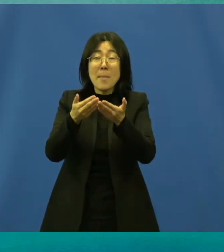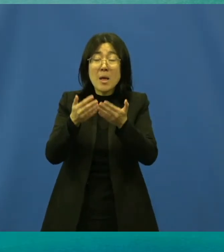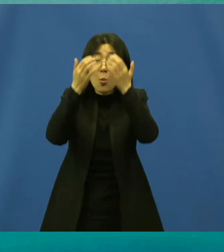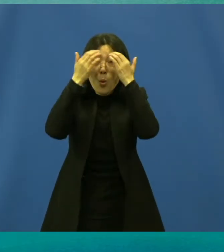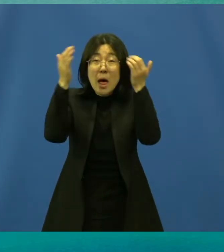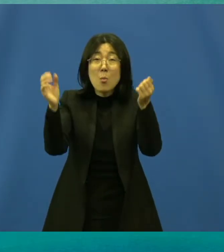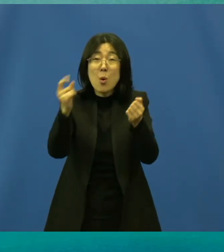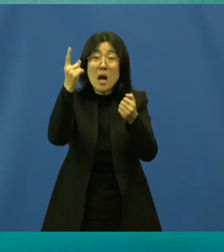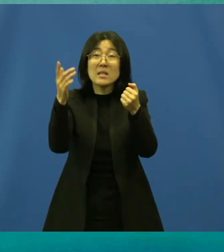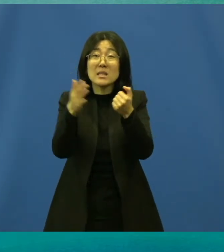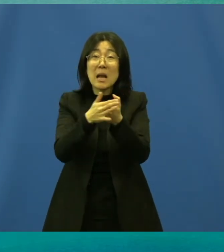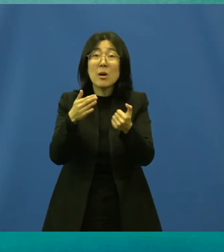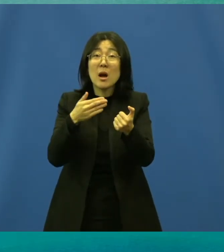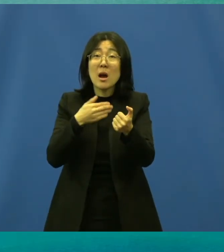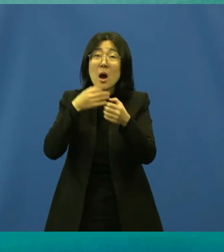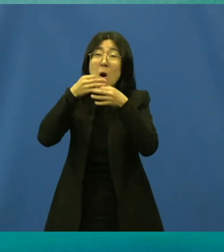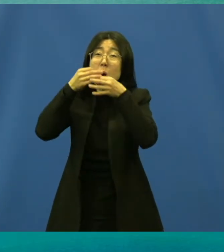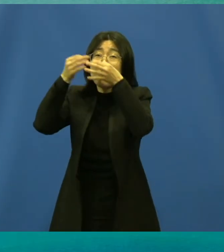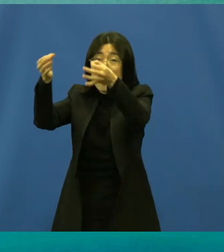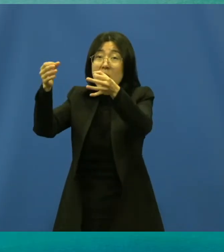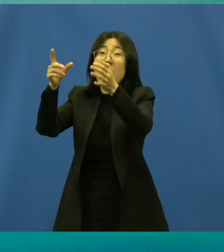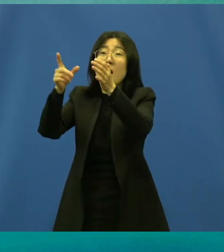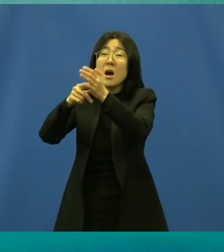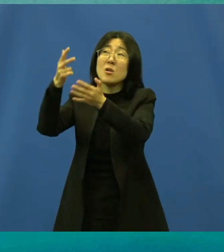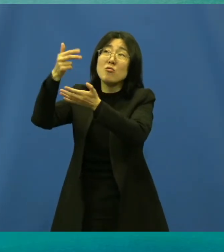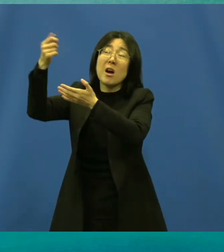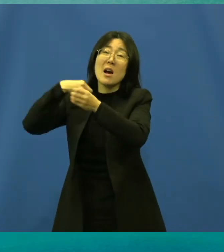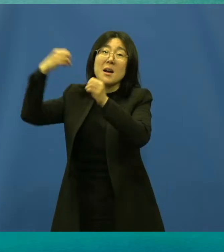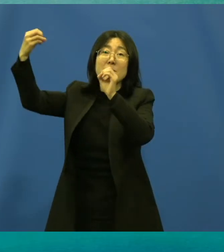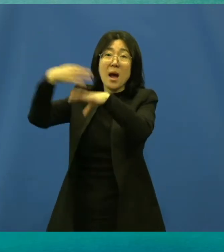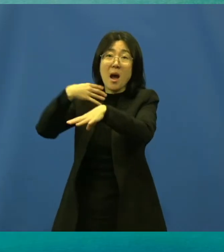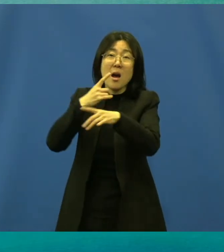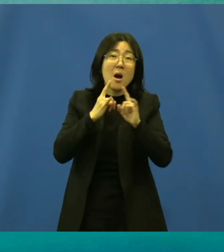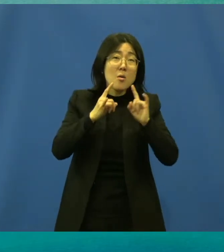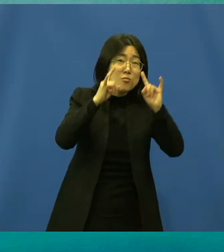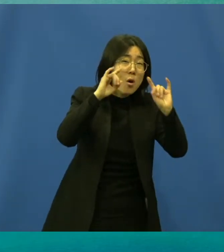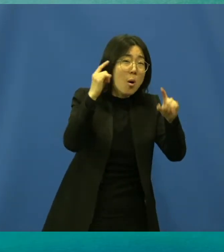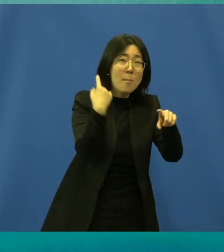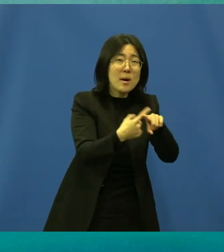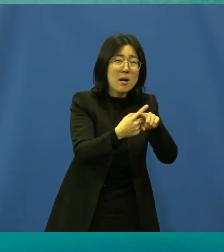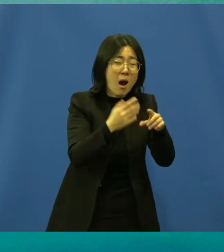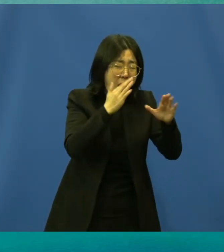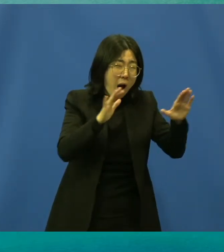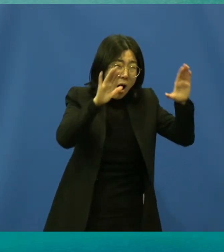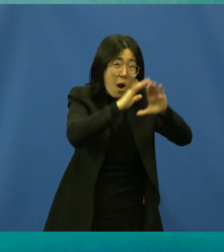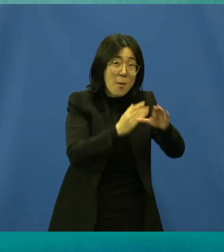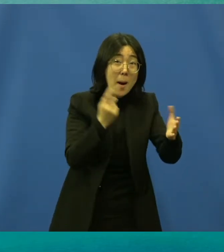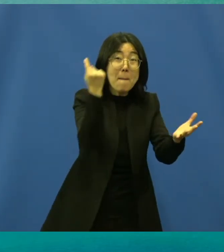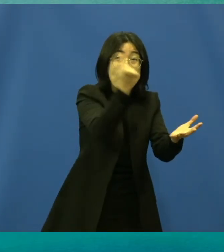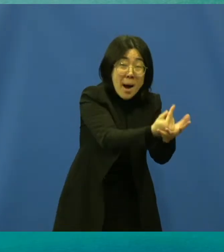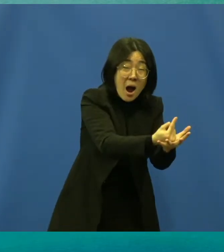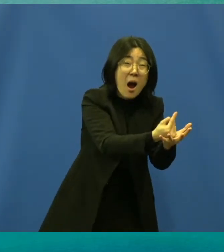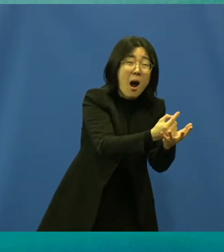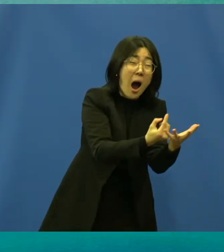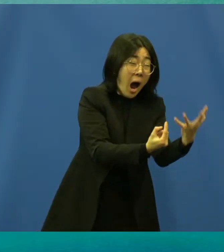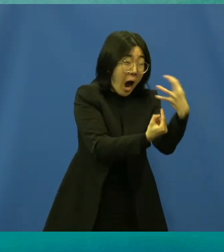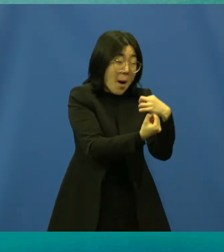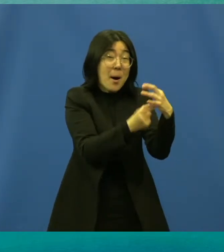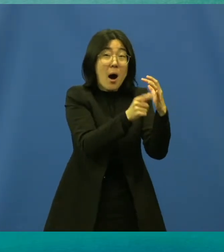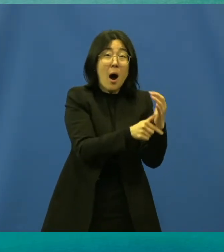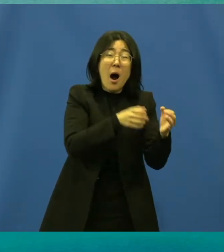아뢰었더니 주께서 내게 대답하셨고 내가 스올의 뱃속에서 부르짖었더니 주께서 내